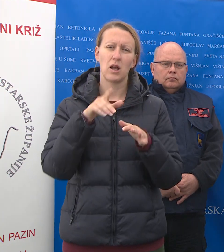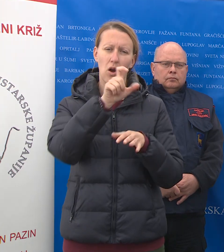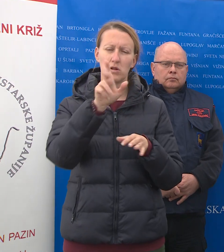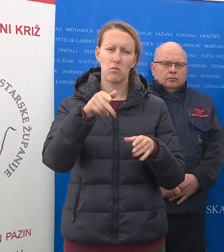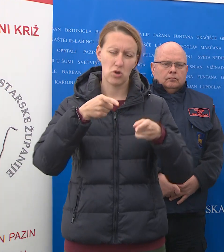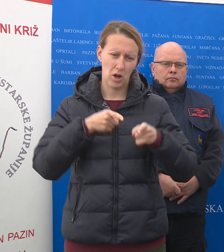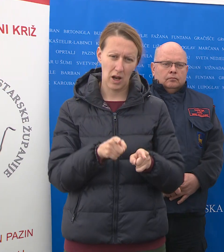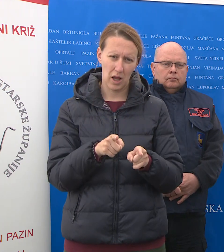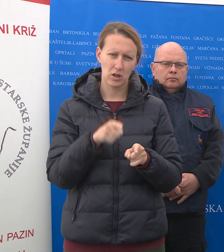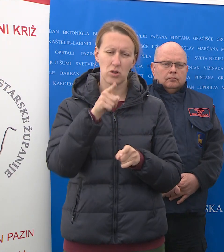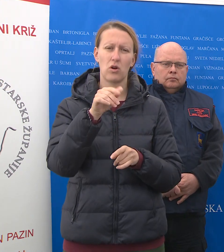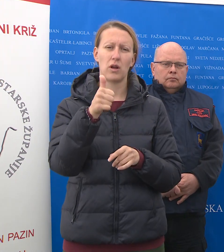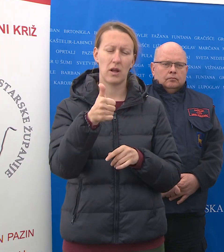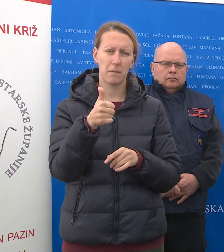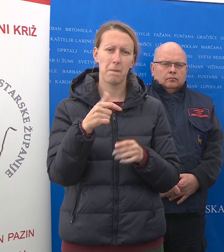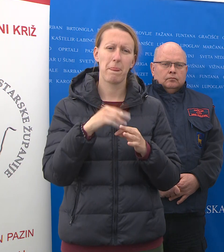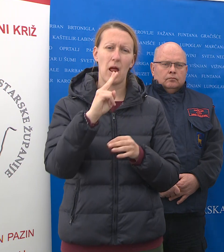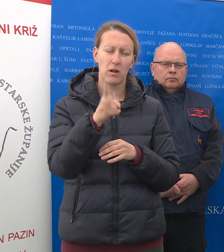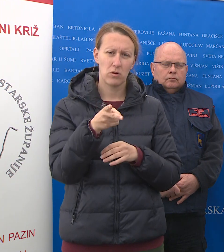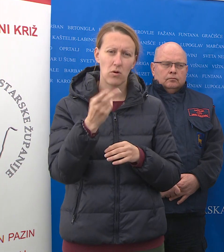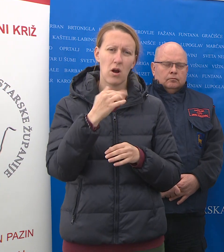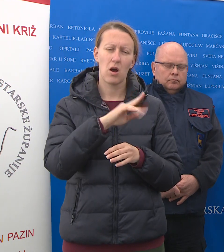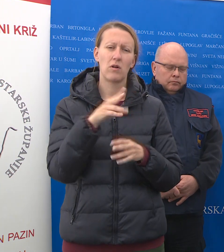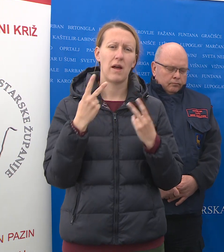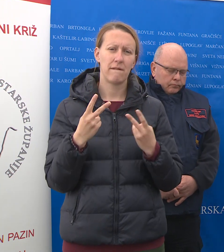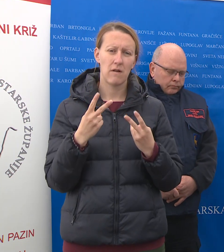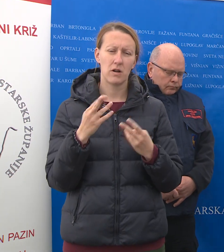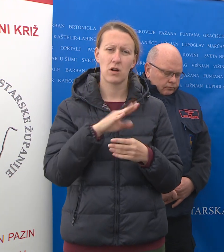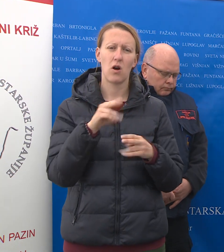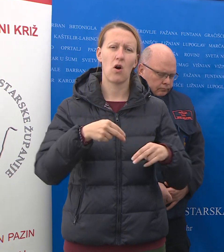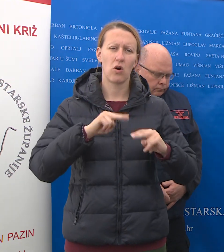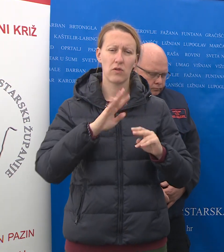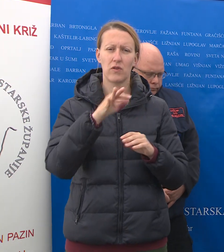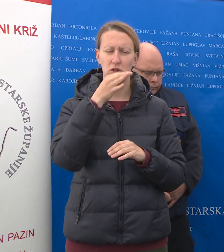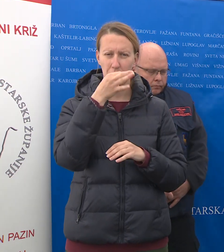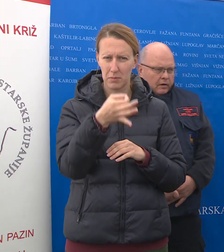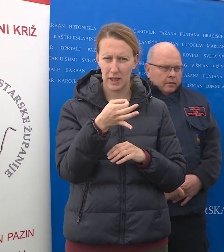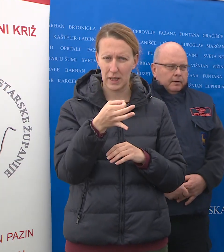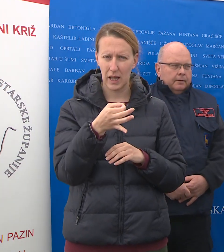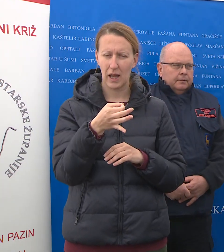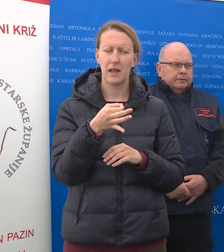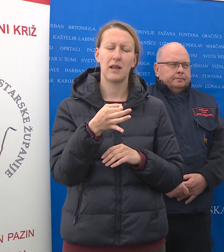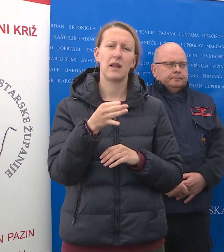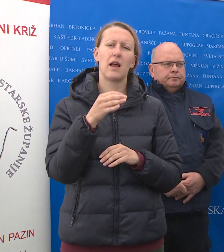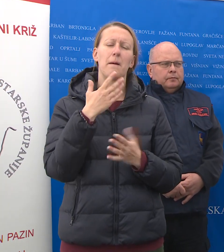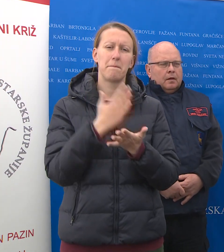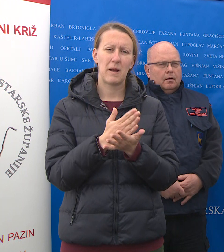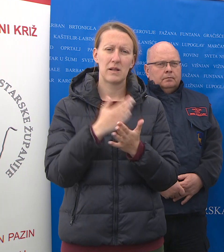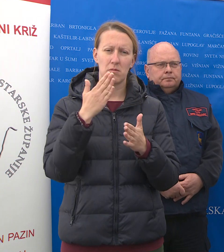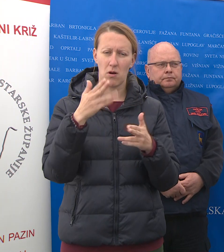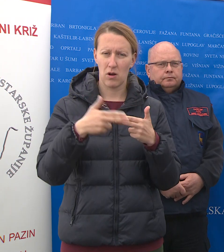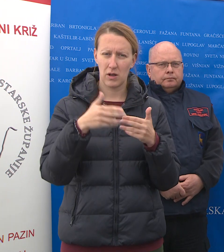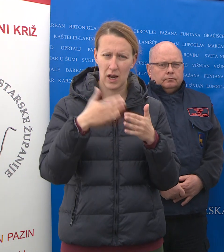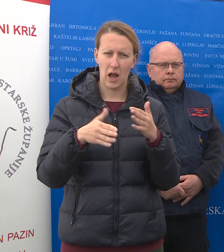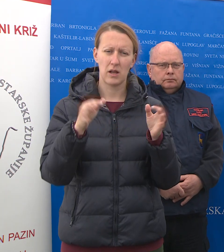pacijenti hospitalizirati. To je jedno. A drugo, kao najvažnije i kao odgovor na vaše pitanje je, bili smo pred kraj